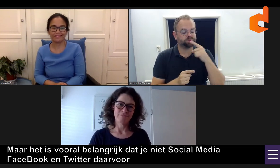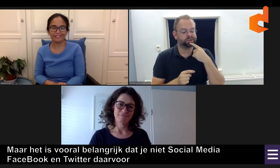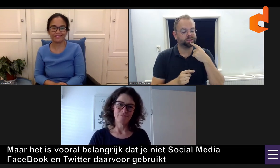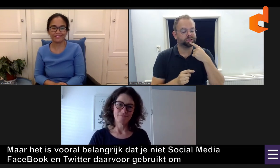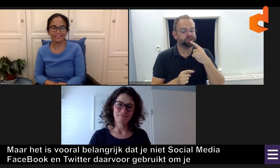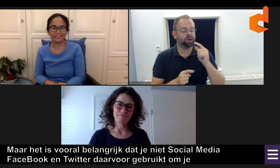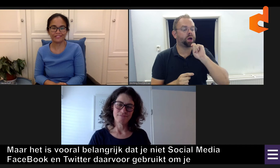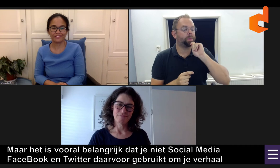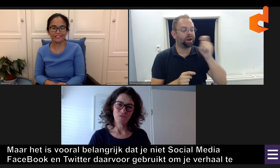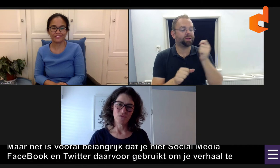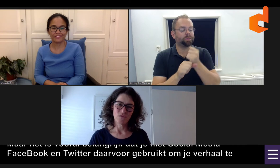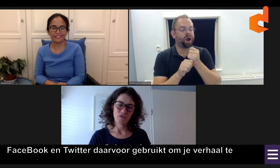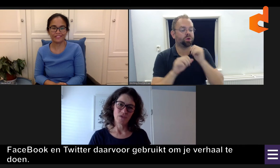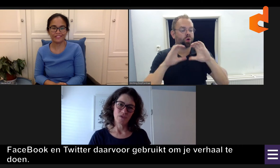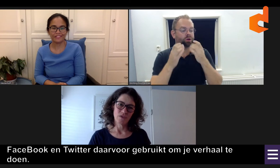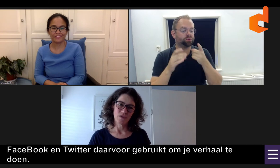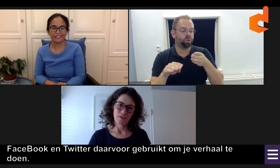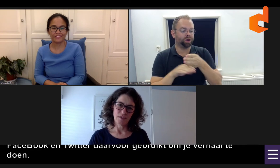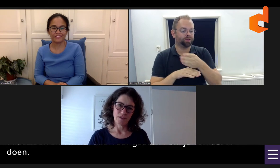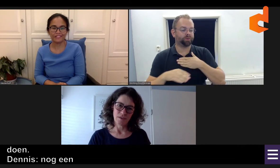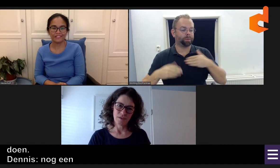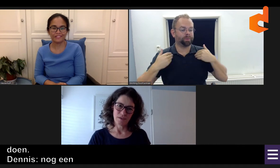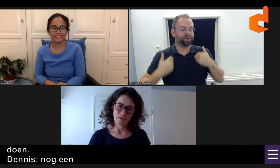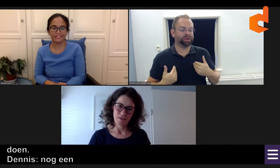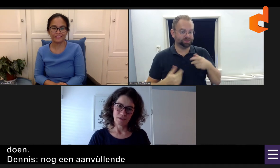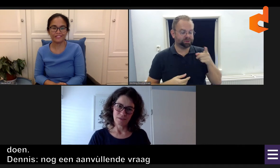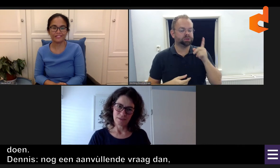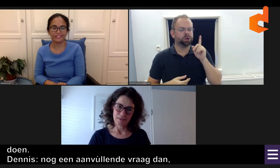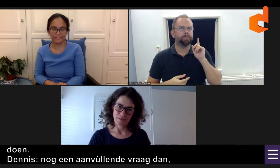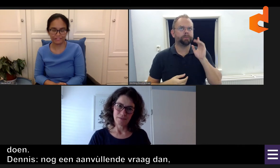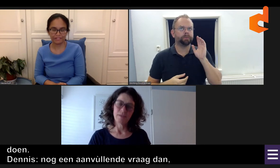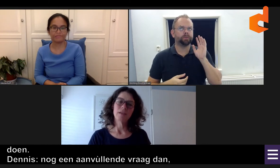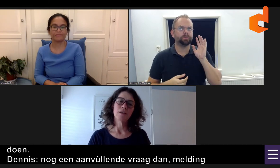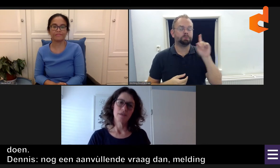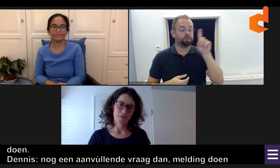Dennis, nog even een aanvullende vraag dan. Dus je zegt, melding maken bij het College voor Rechten van de Mens.